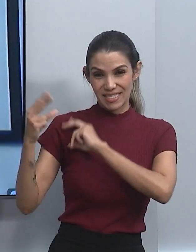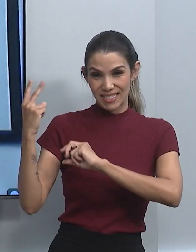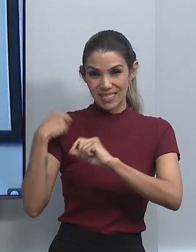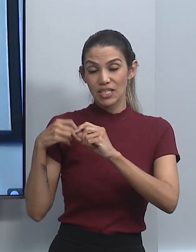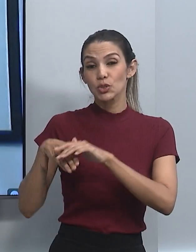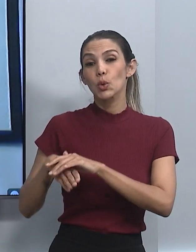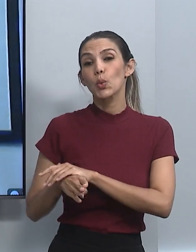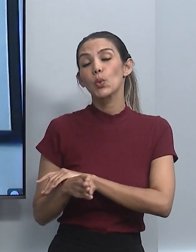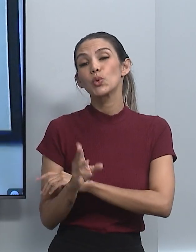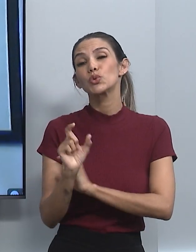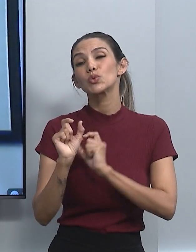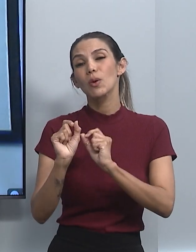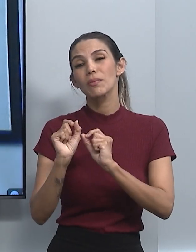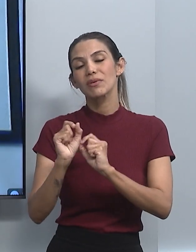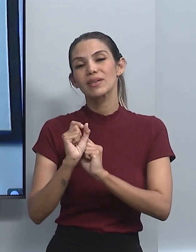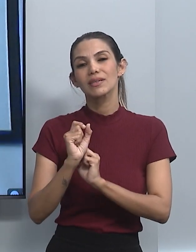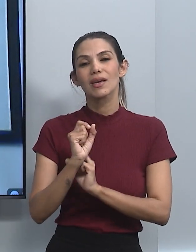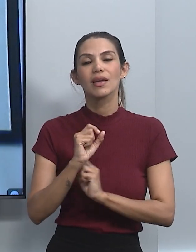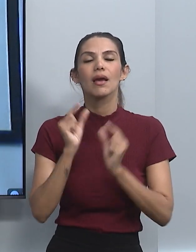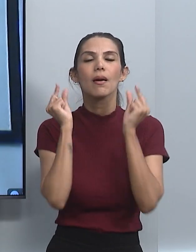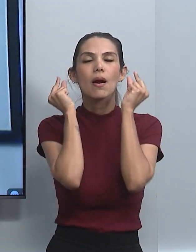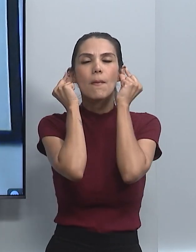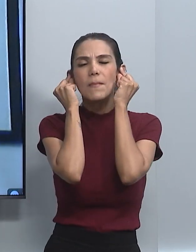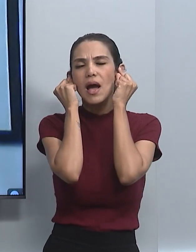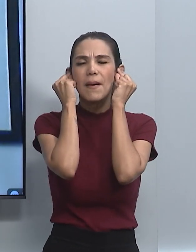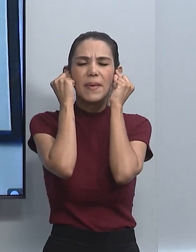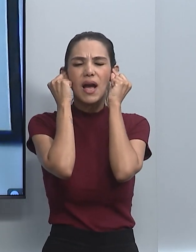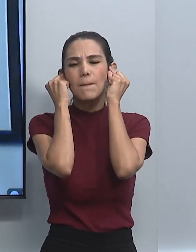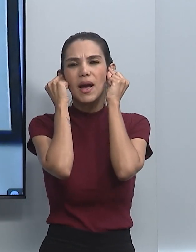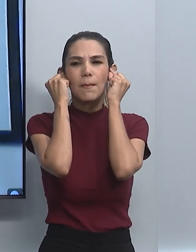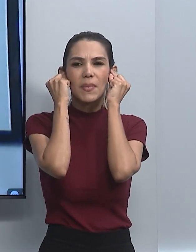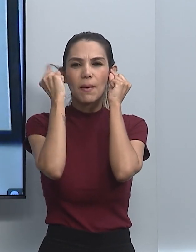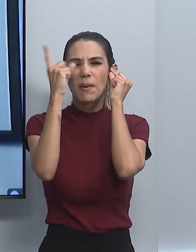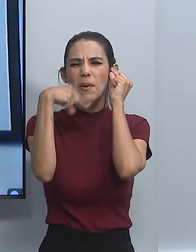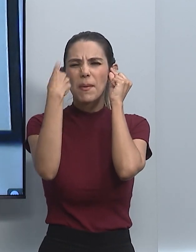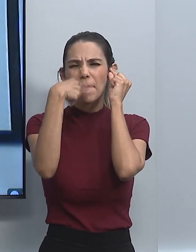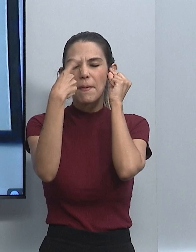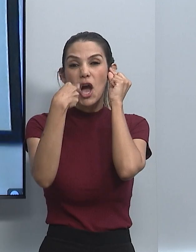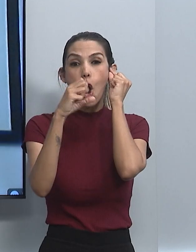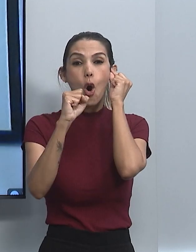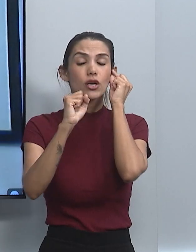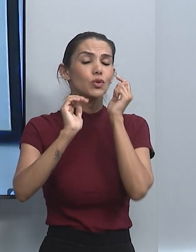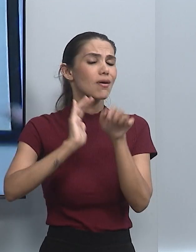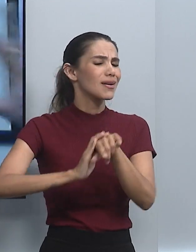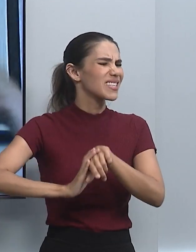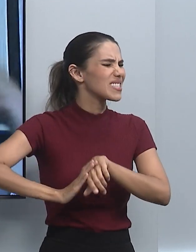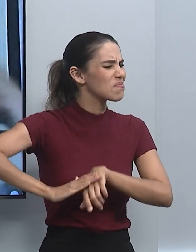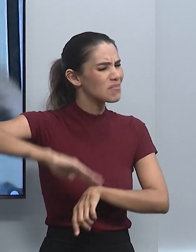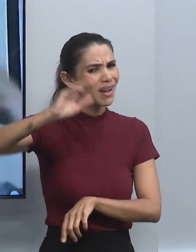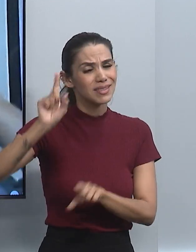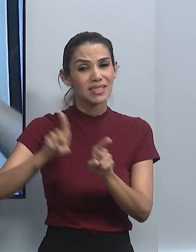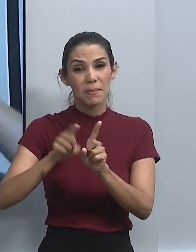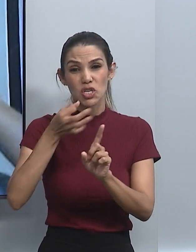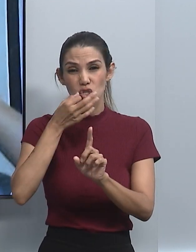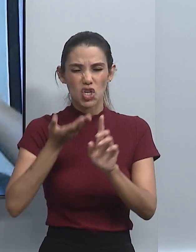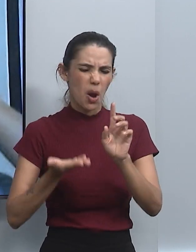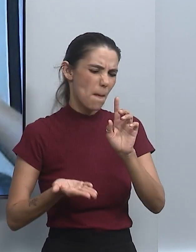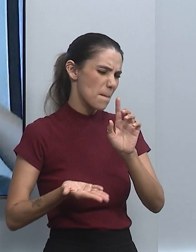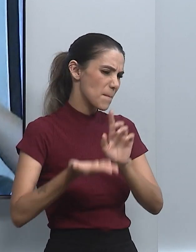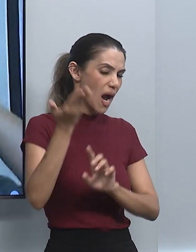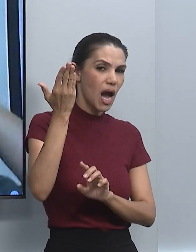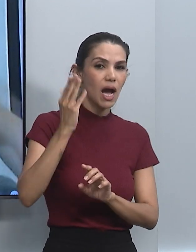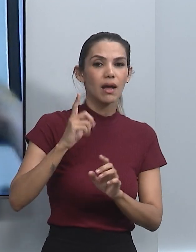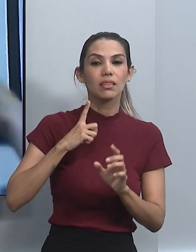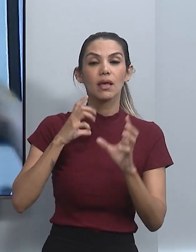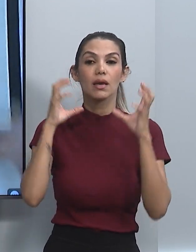de ouvido por mais de 8 horas seguidas, em volume muito alto. Então, eles usam tanto o abafador